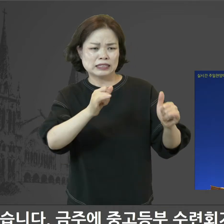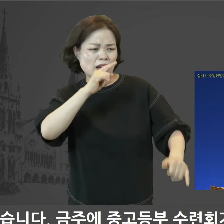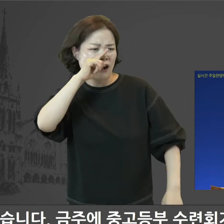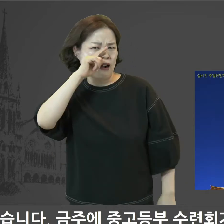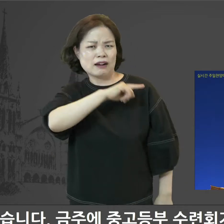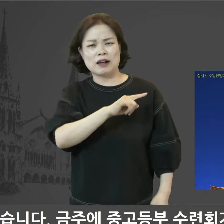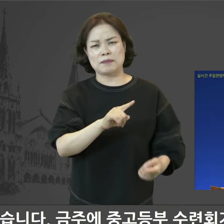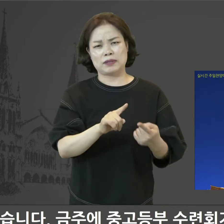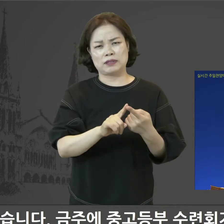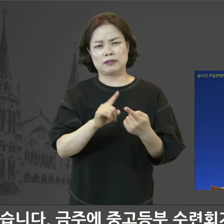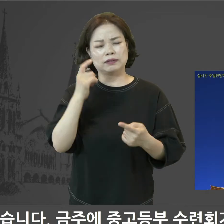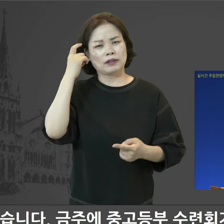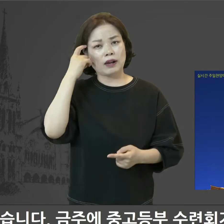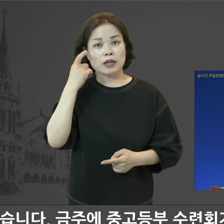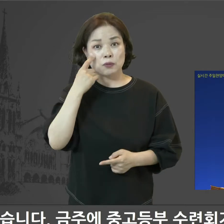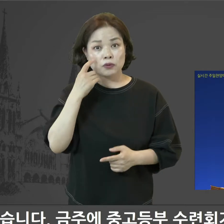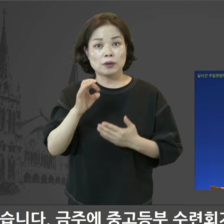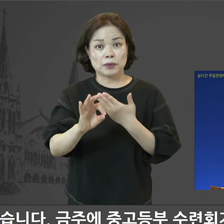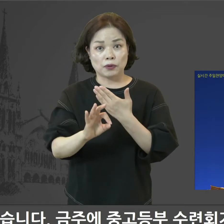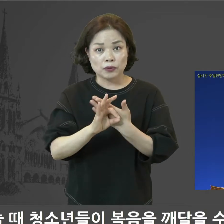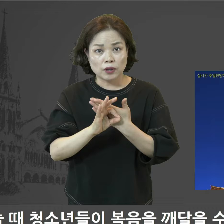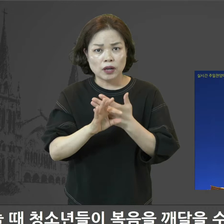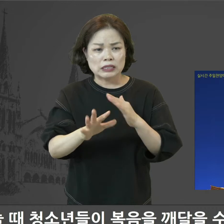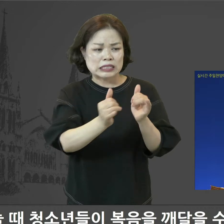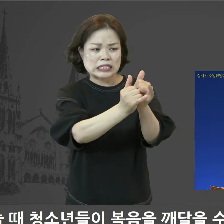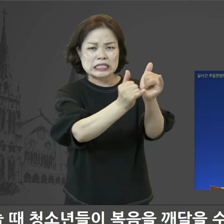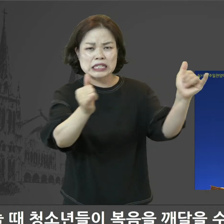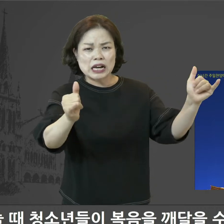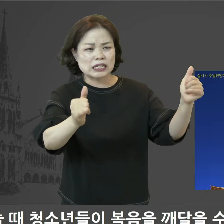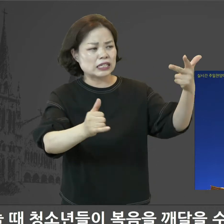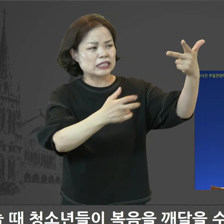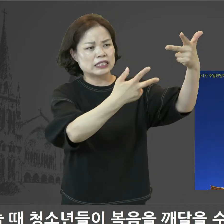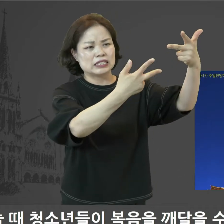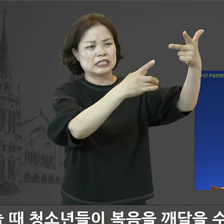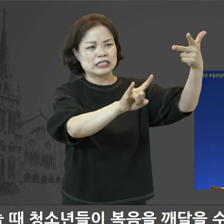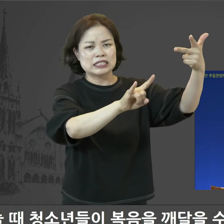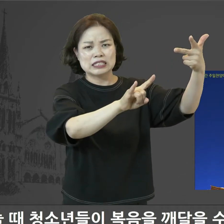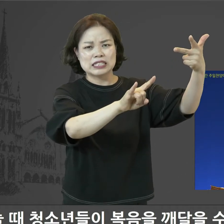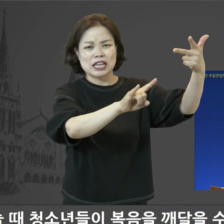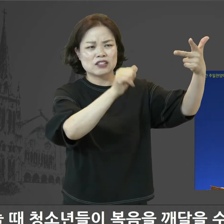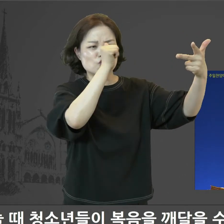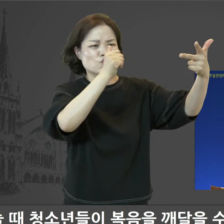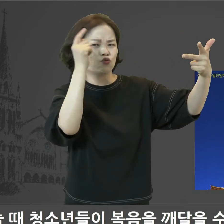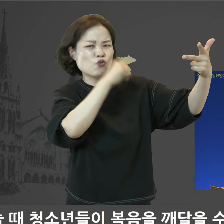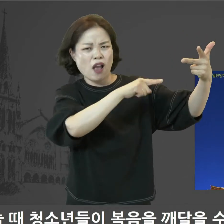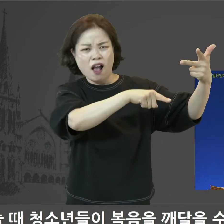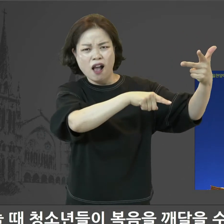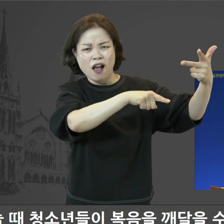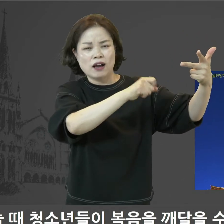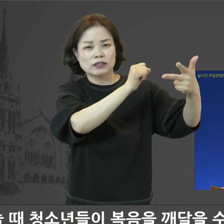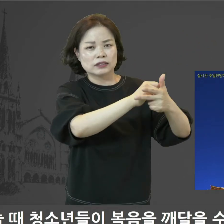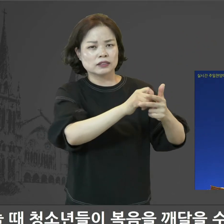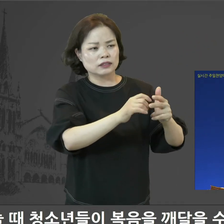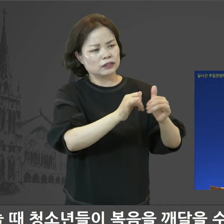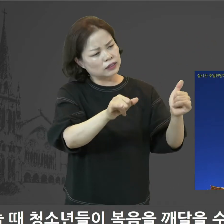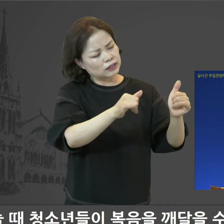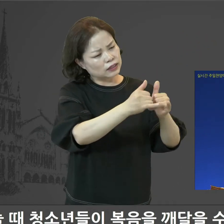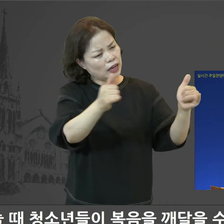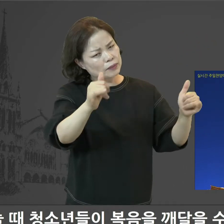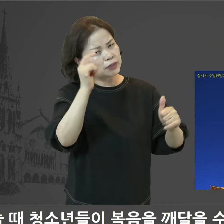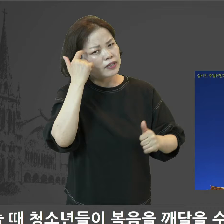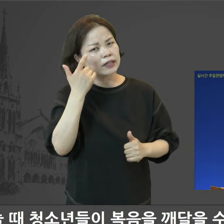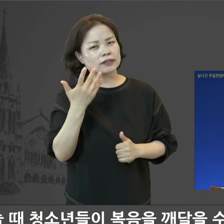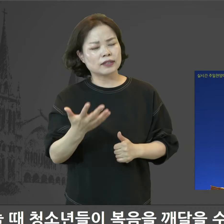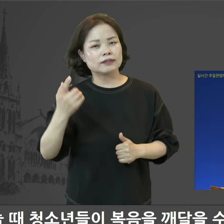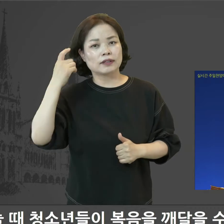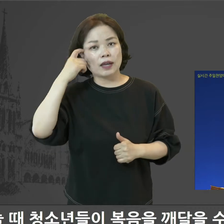악함에 대한 이야기로 돌아오면 어쩌면 인간의 7대 죄악을 가지고 있는 이 사람들이 아닐까라는 생각을